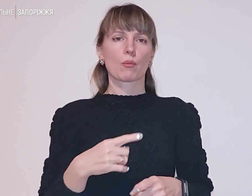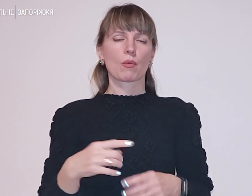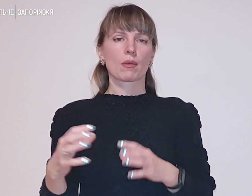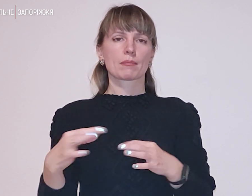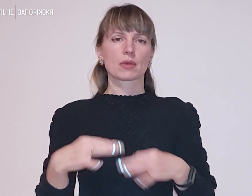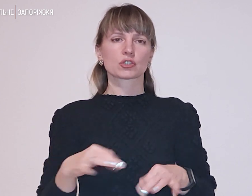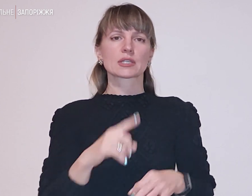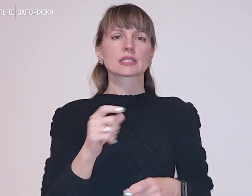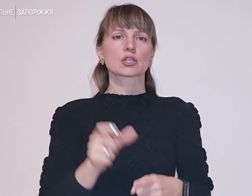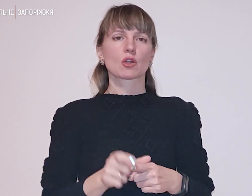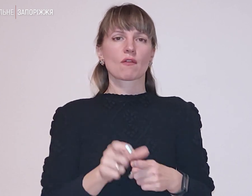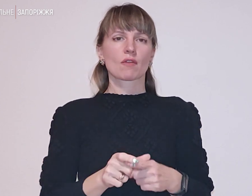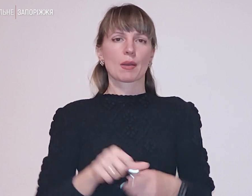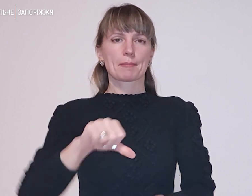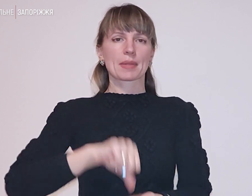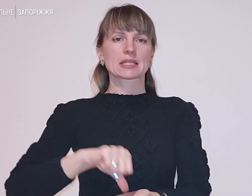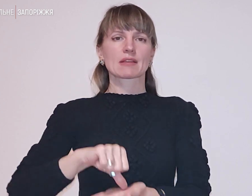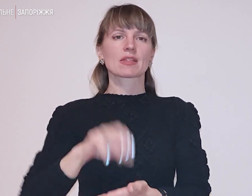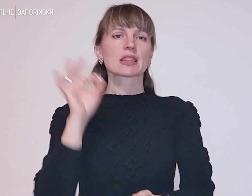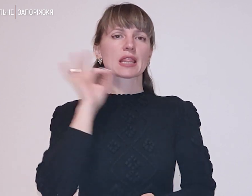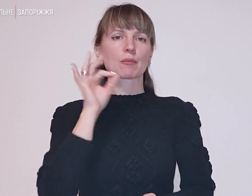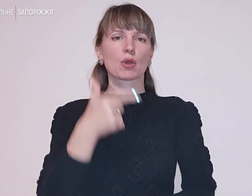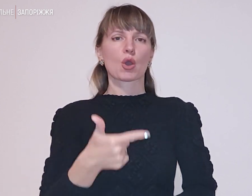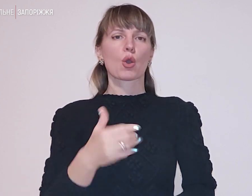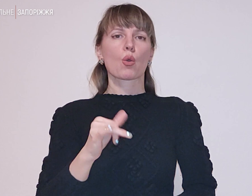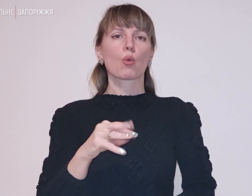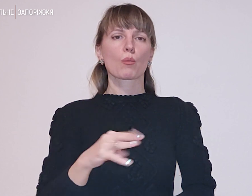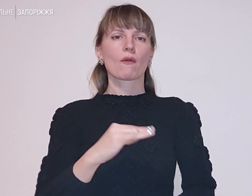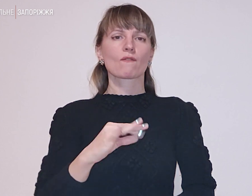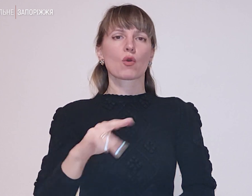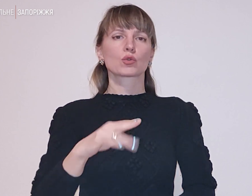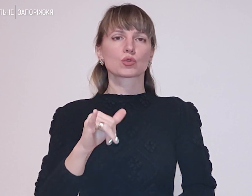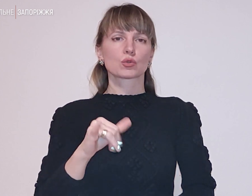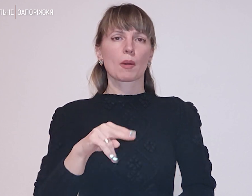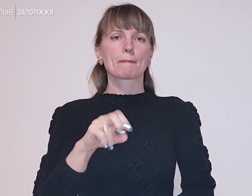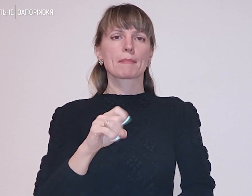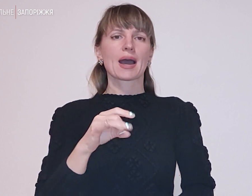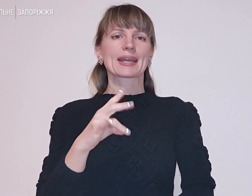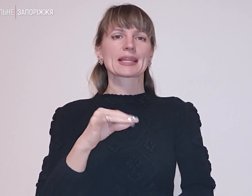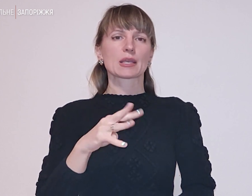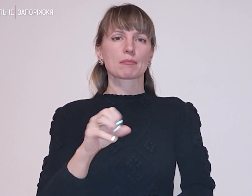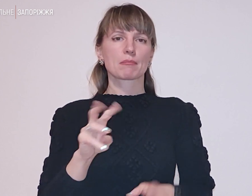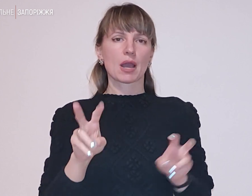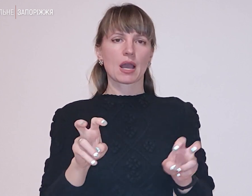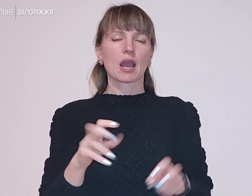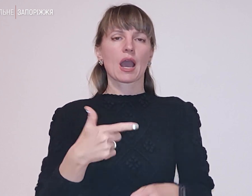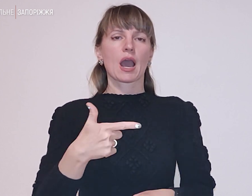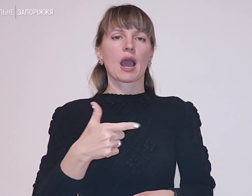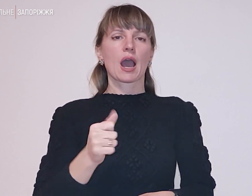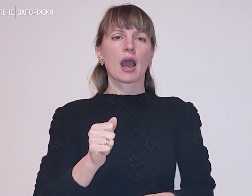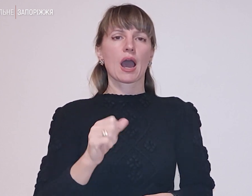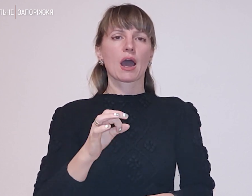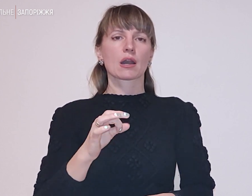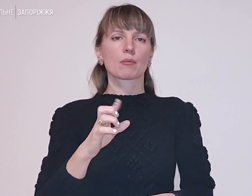За словами представниці німецького гуманітарного фонду Фарніма Світлани Грабовенко, автівку швидкої